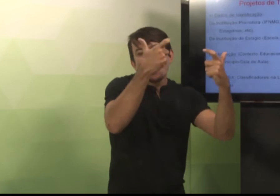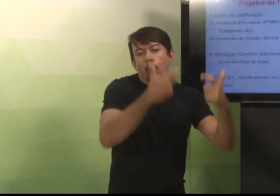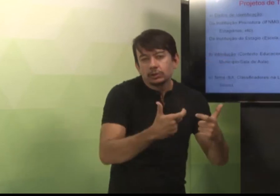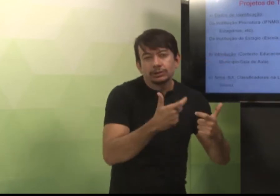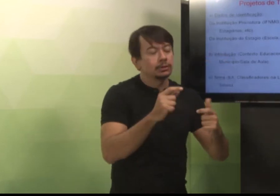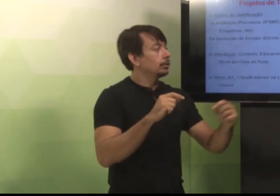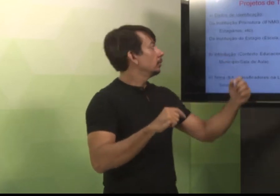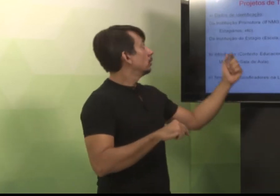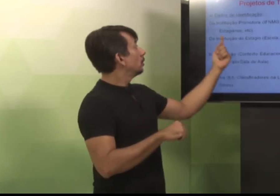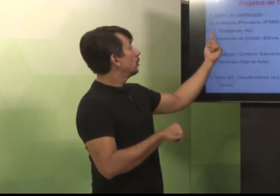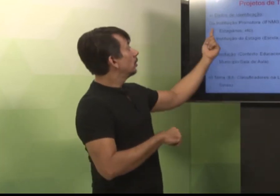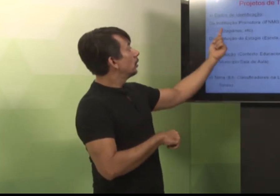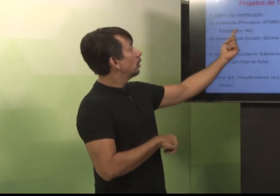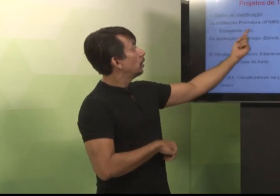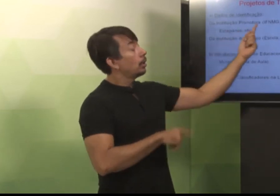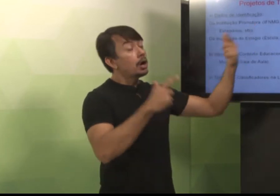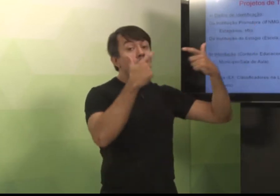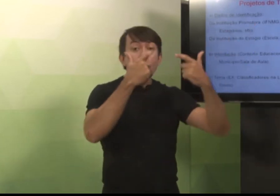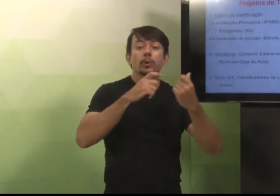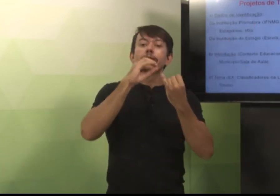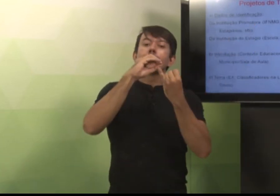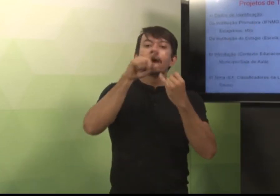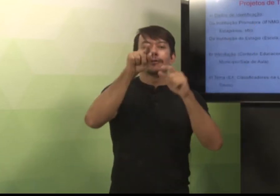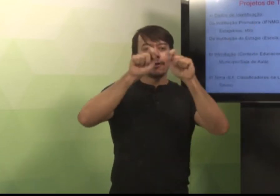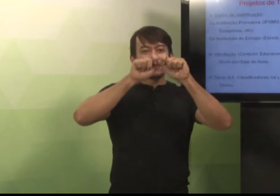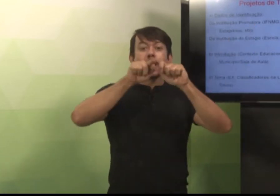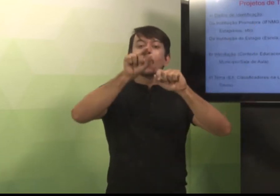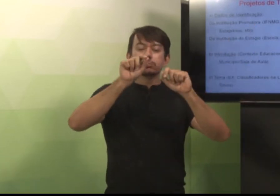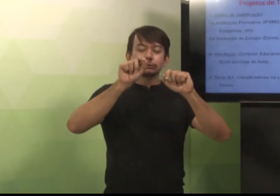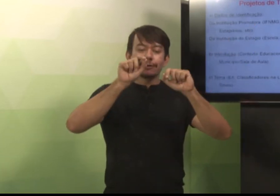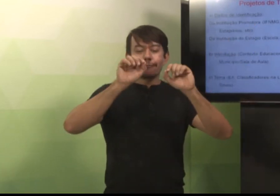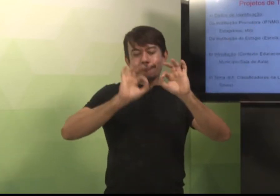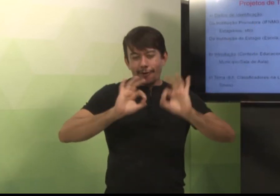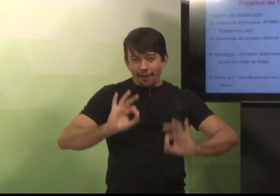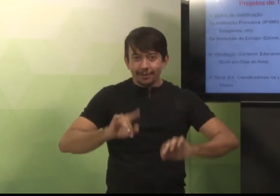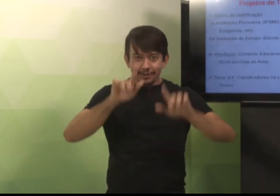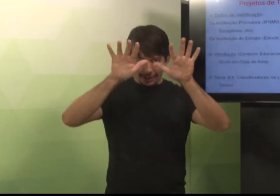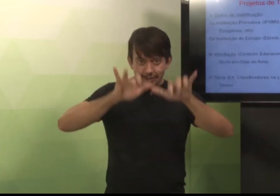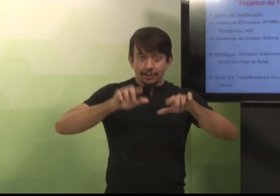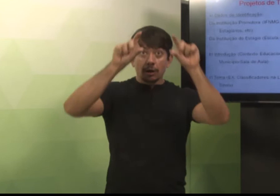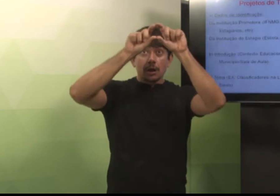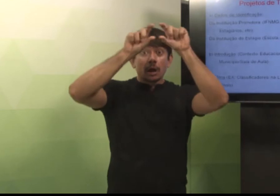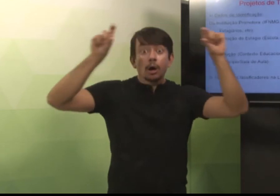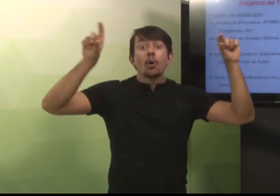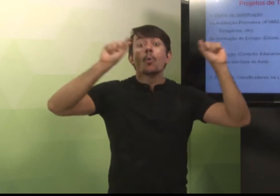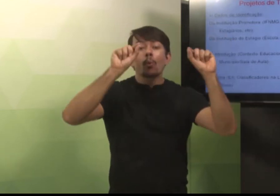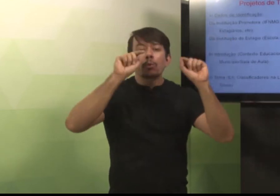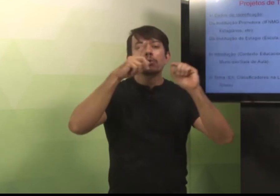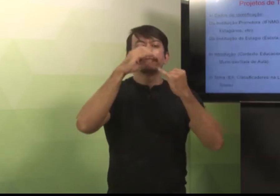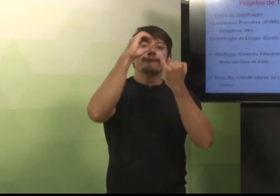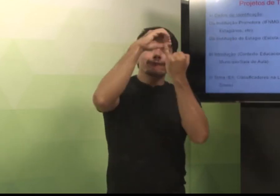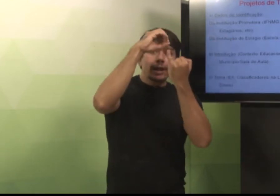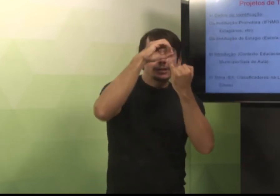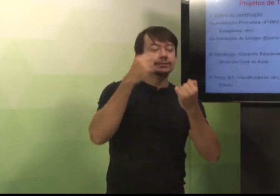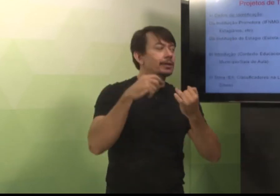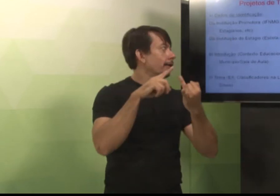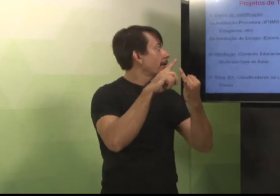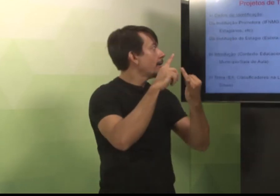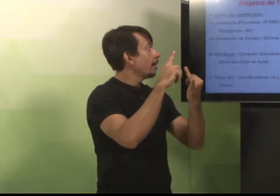Aqui, nós temos a informação, o espaço. No caso de vocês, coloquem o IFNMG, tem o